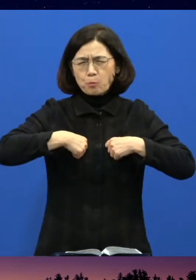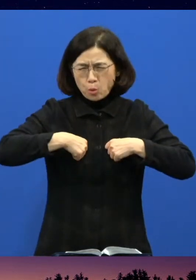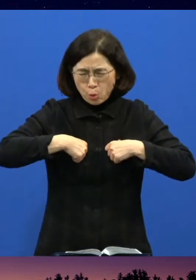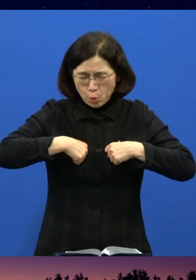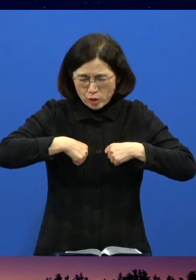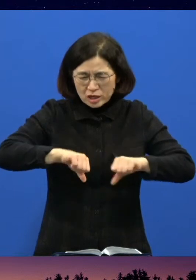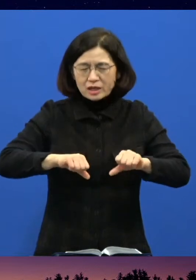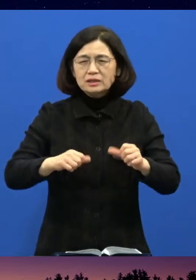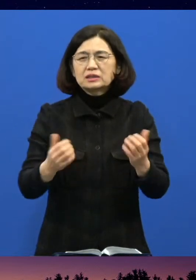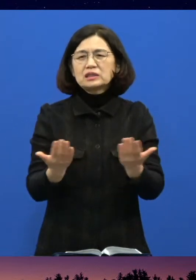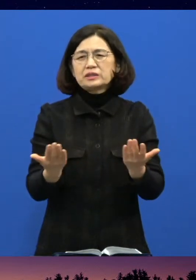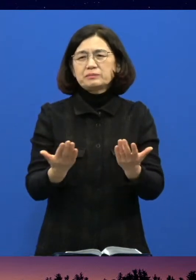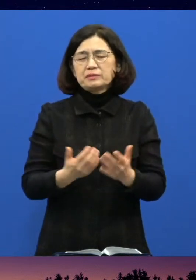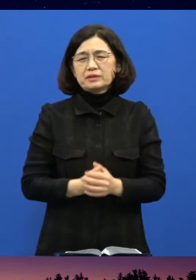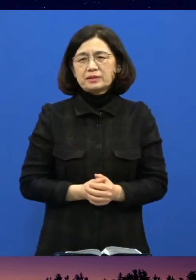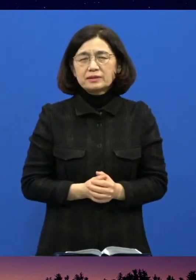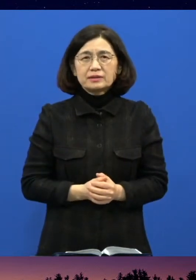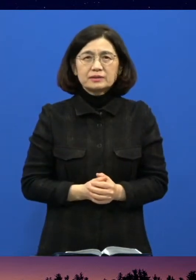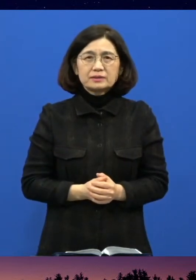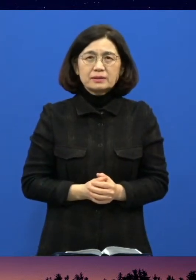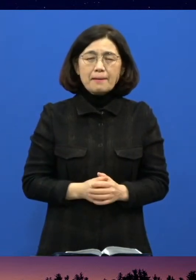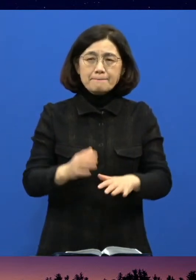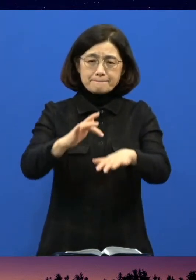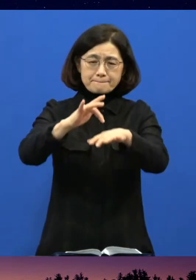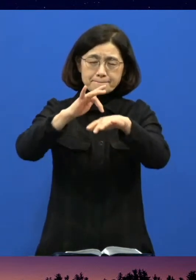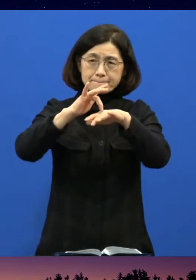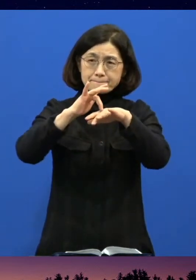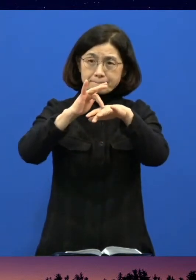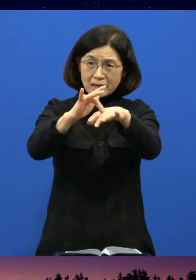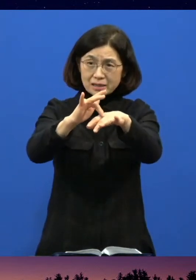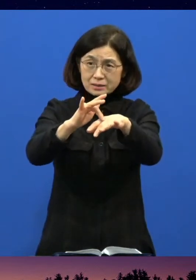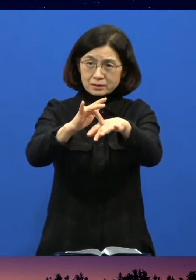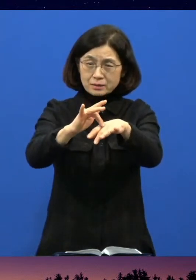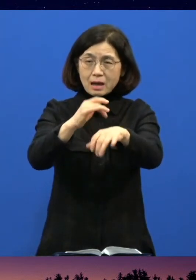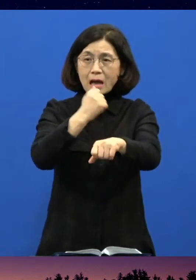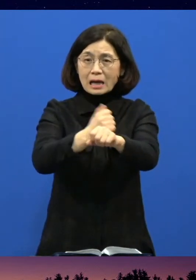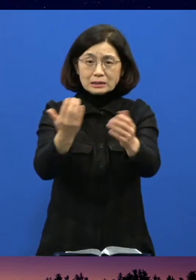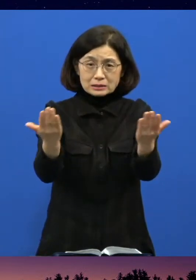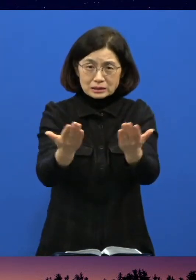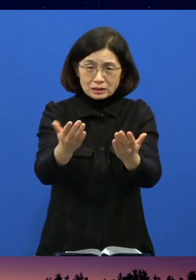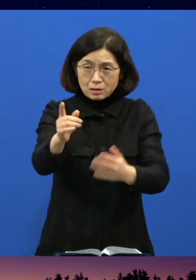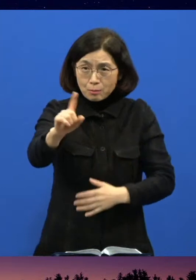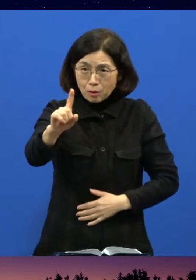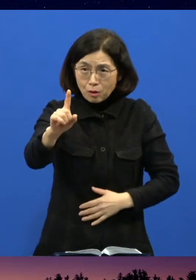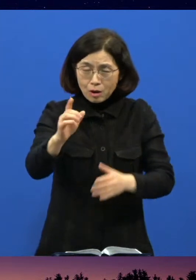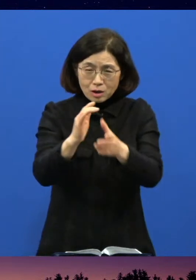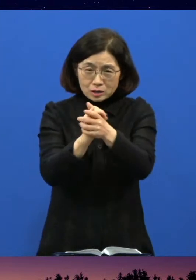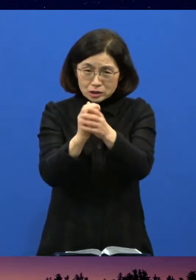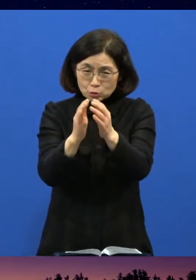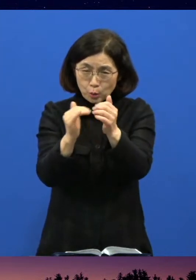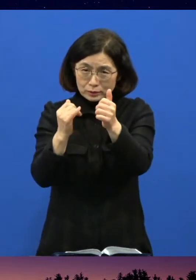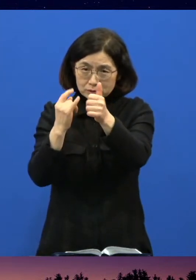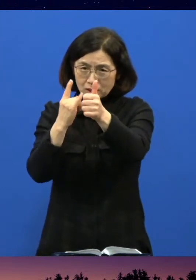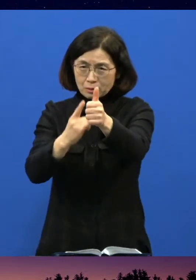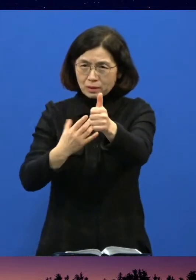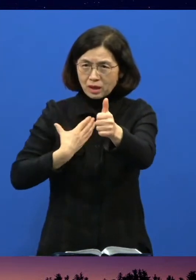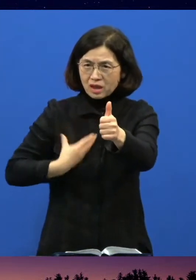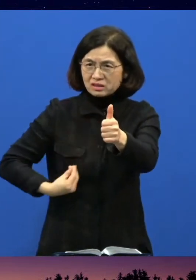에이, 그만두자. 그 마귀는 기도하는 사람들의 마음에 뭘 불어넣어 주느냐? 낙심을 불어넣어